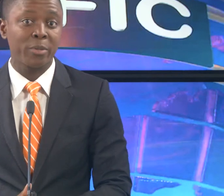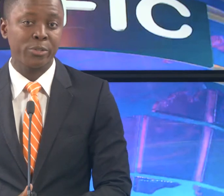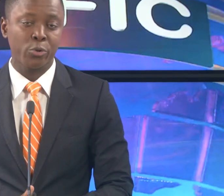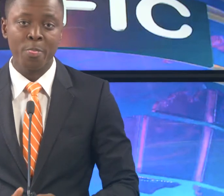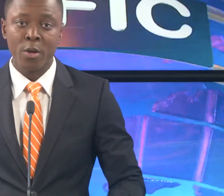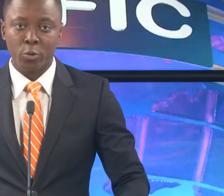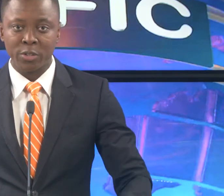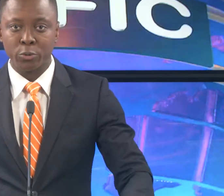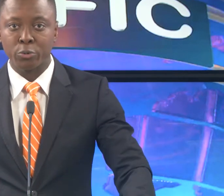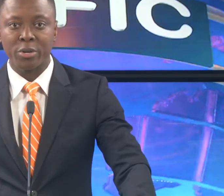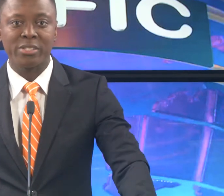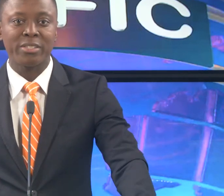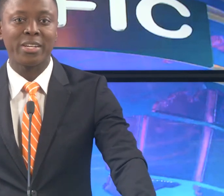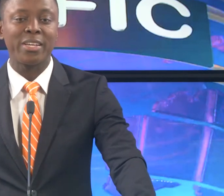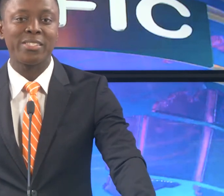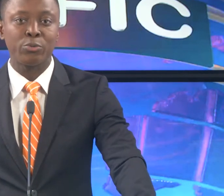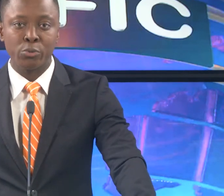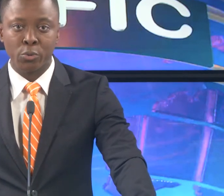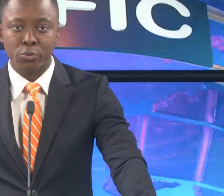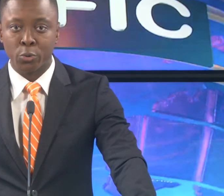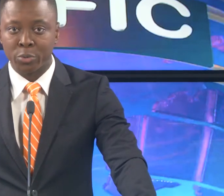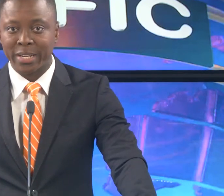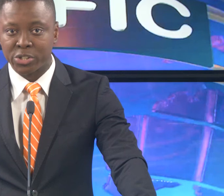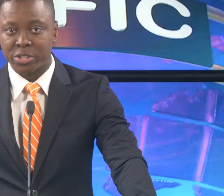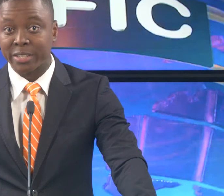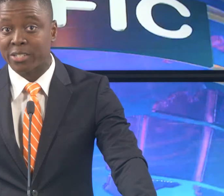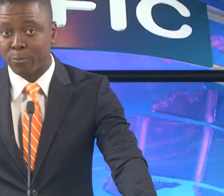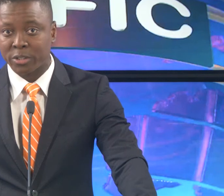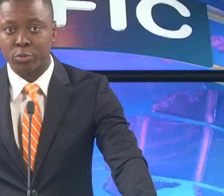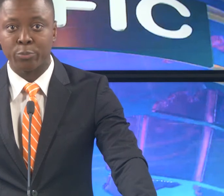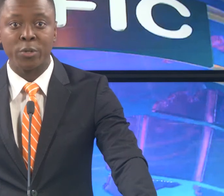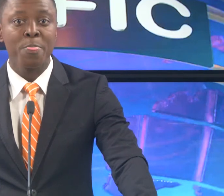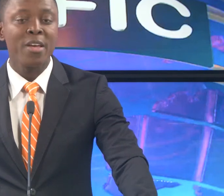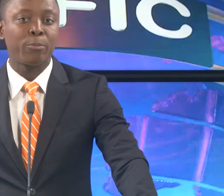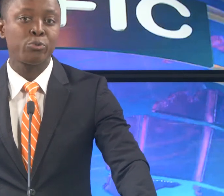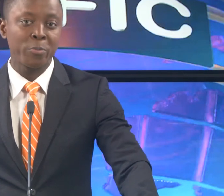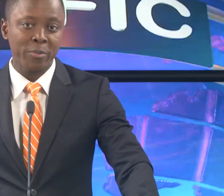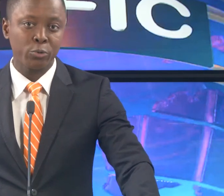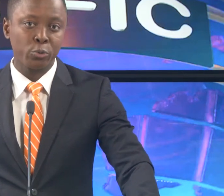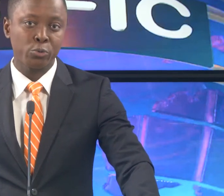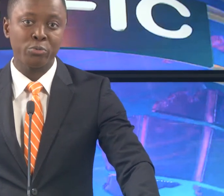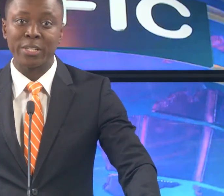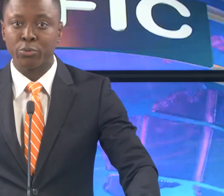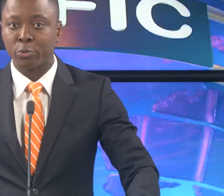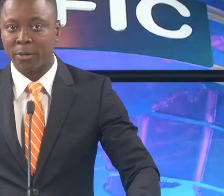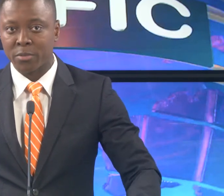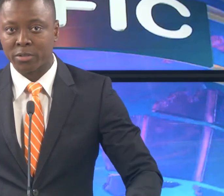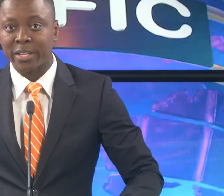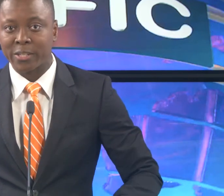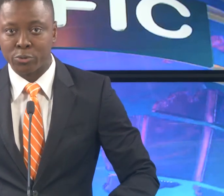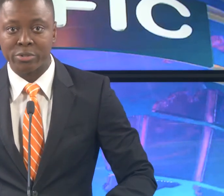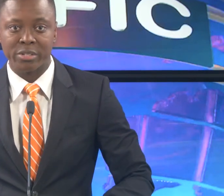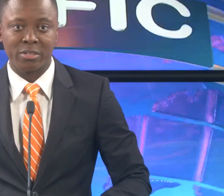déjà en application au niveau de cette institution. Selon lui, la DGI a déjà apporté son appui à plusieurs membres de ce secteur,